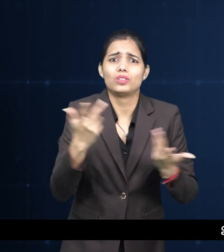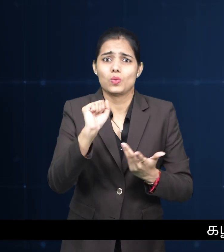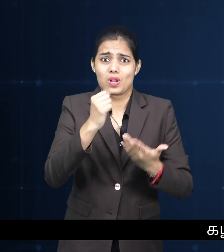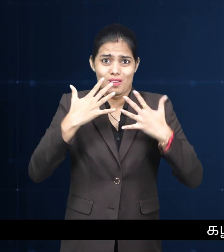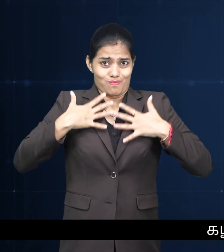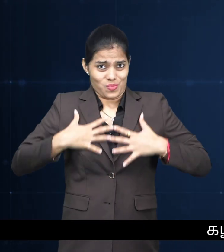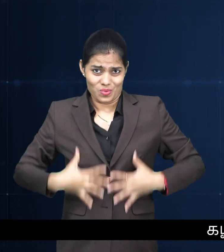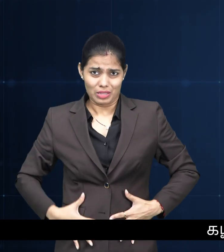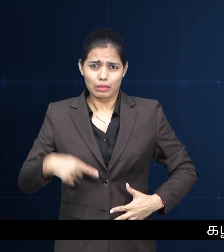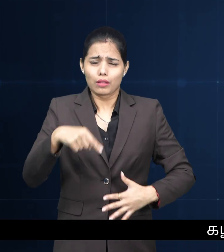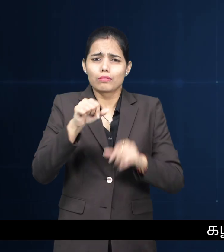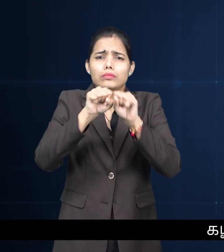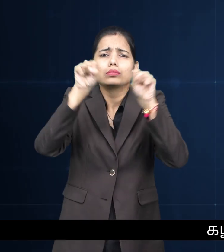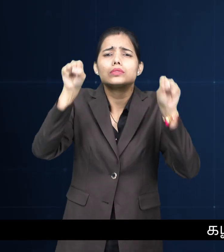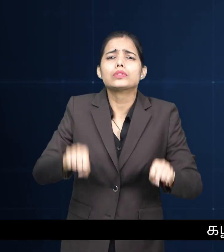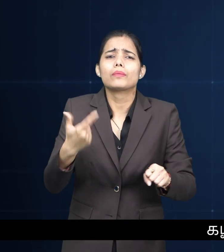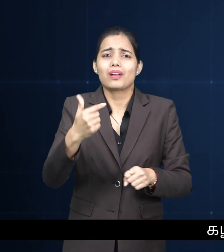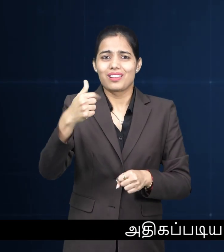உண்மையில் கழிவுகள் மற்றும்